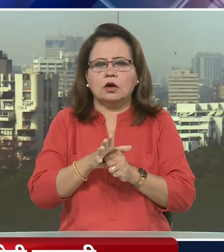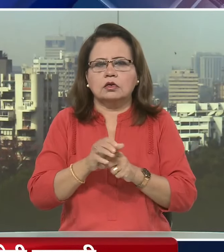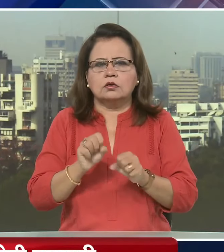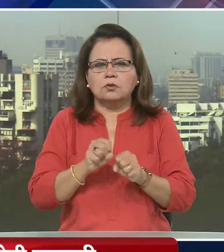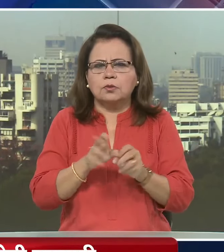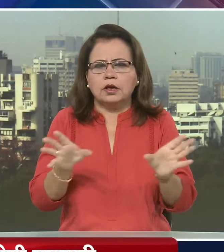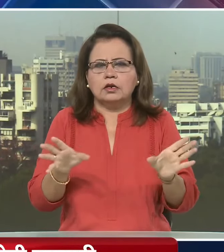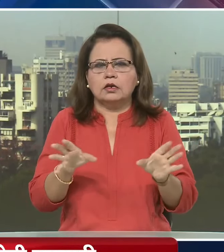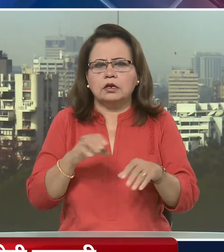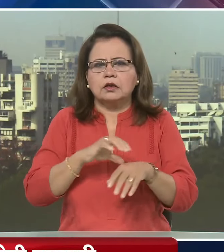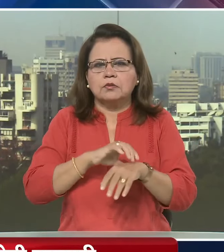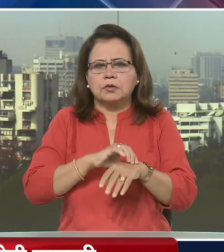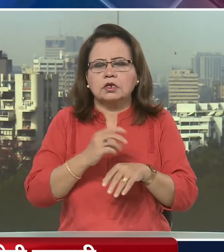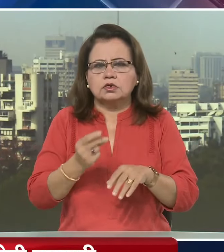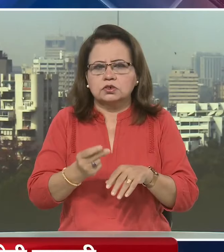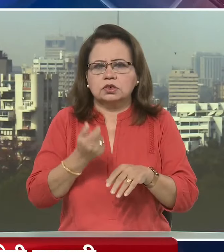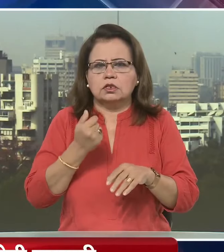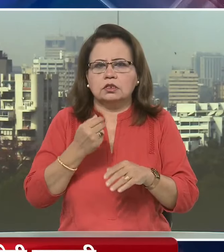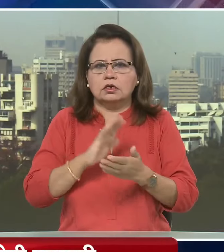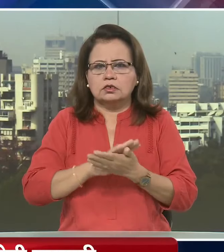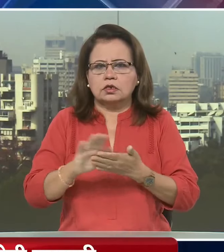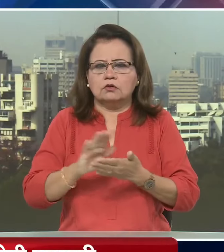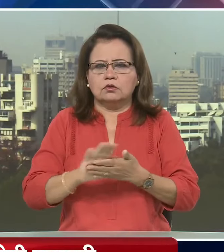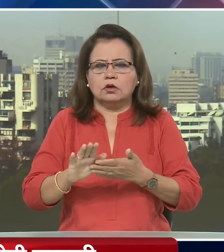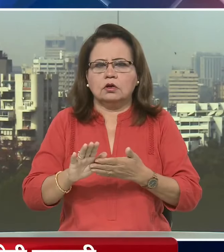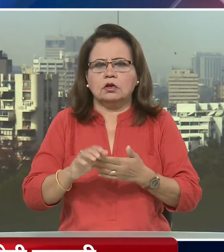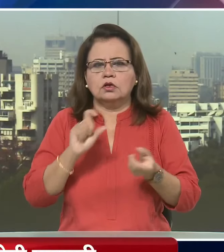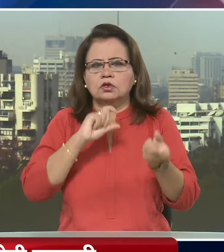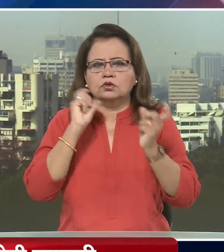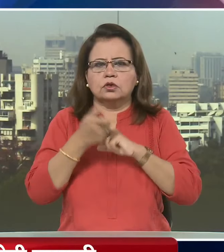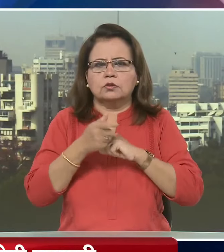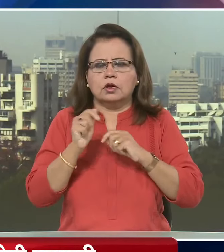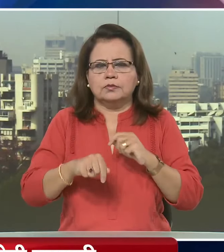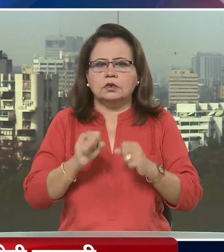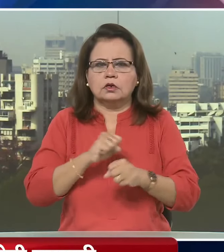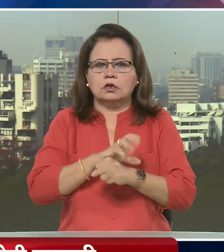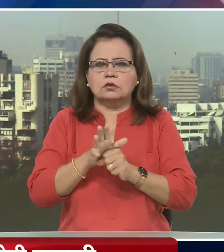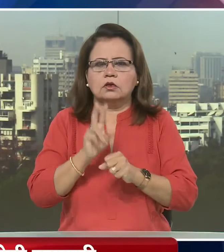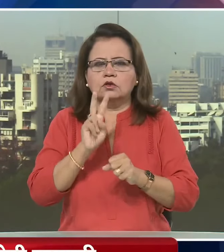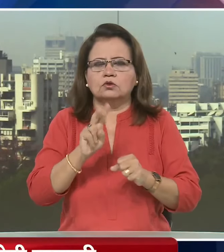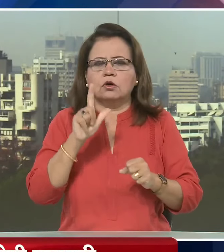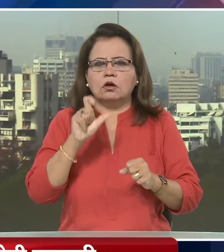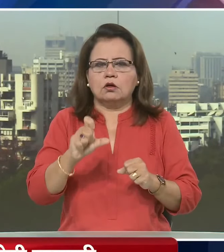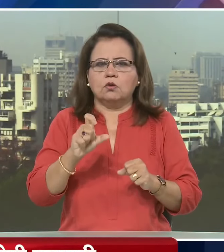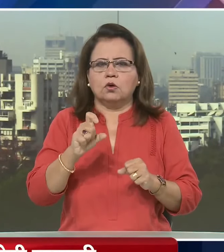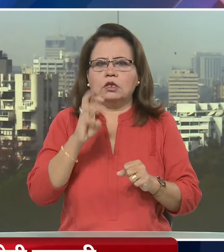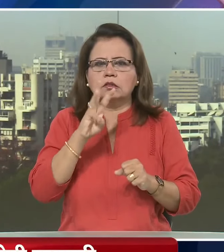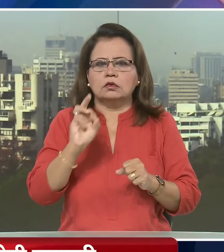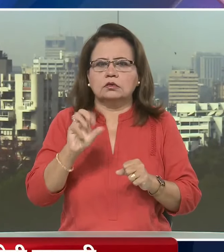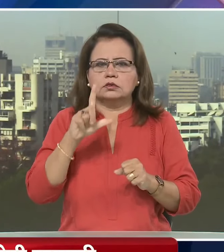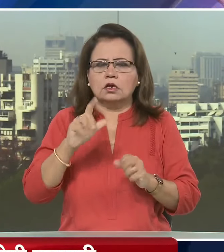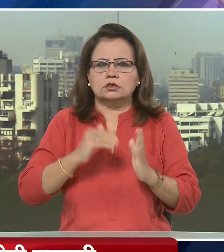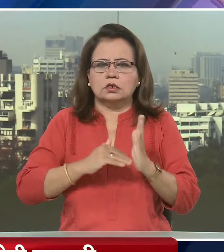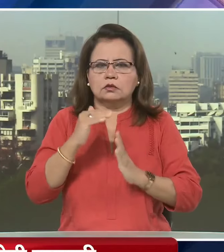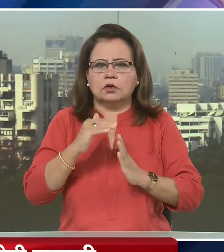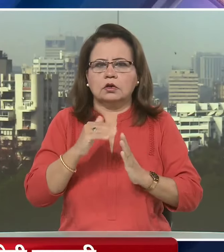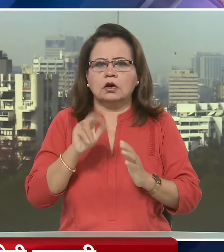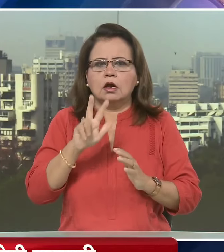फैली महामारी पर जल्दी पाया जा सकता है काबू। दुनिया भर में अब तक कोरोना के 2,30,00,000 से अधिक